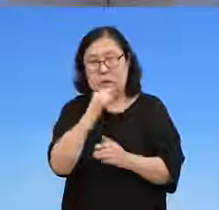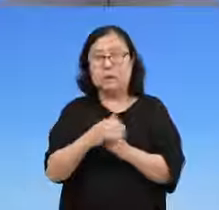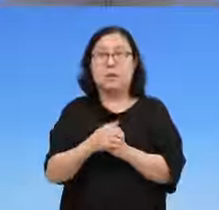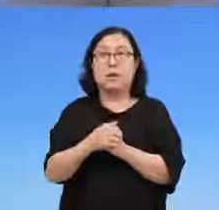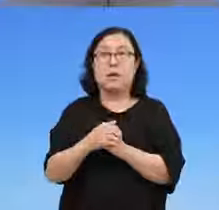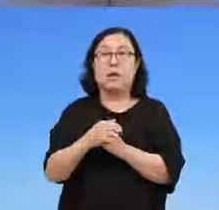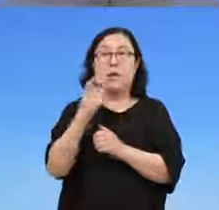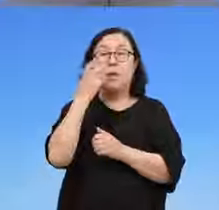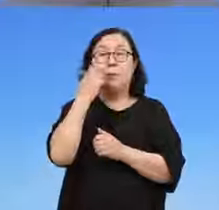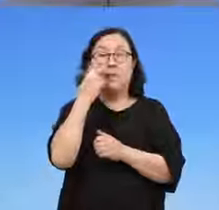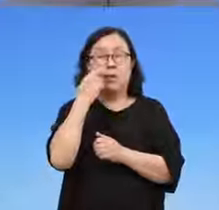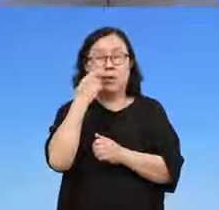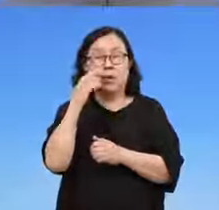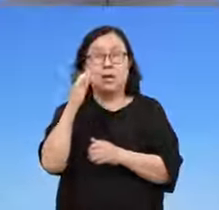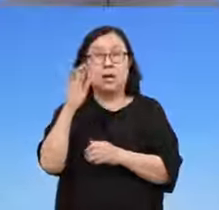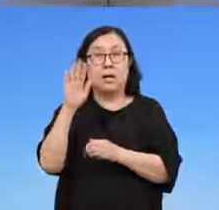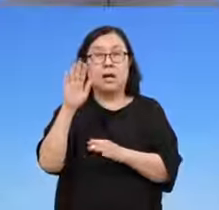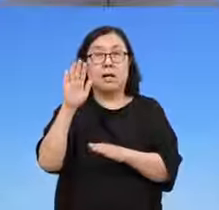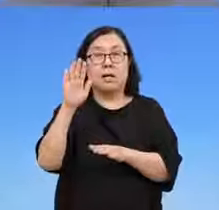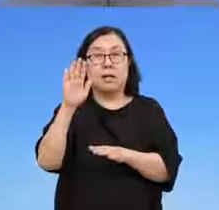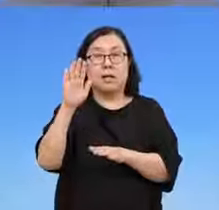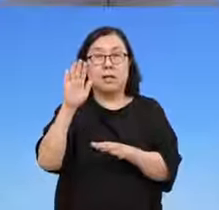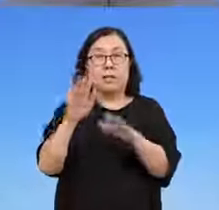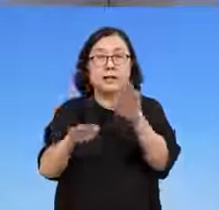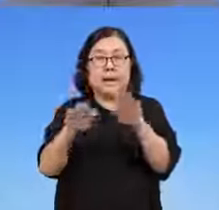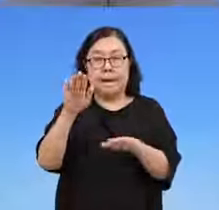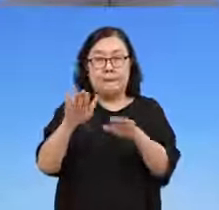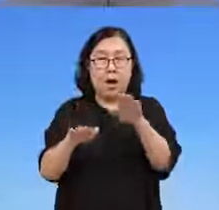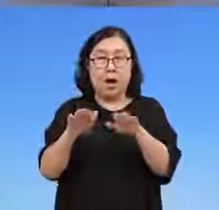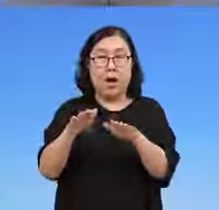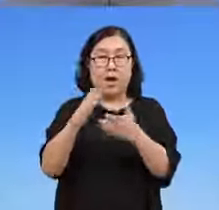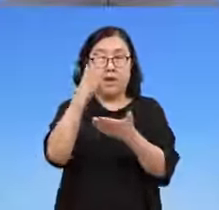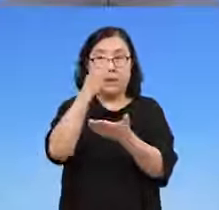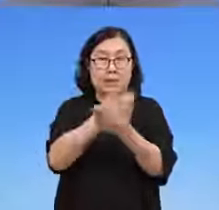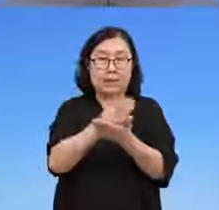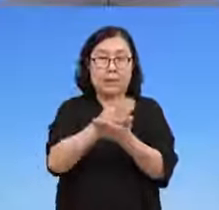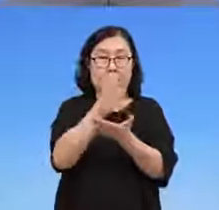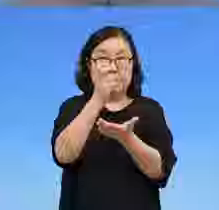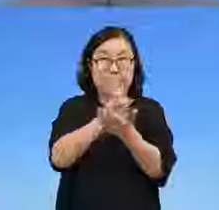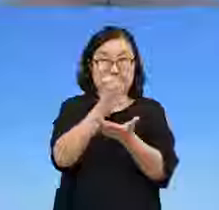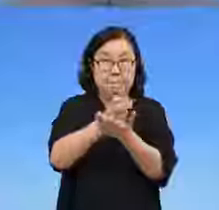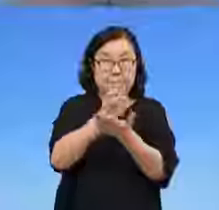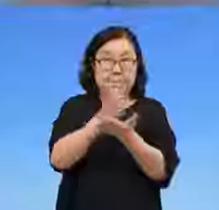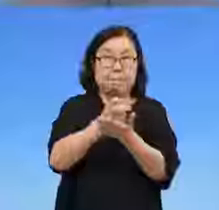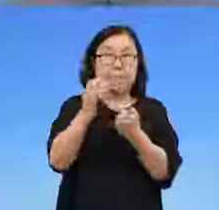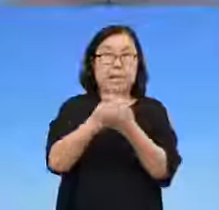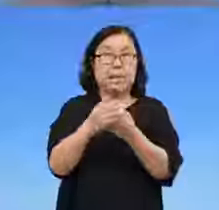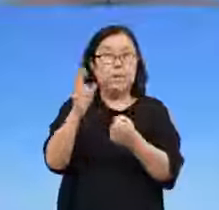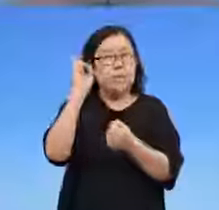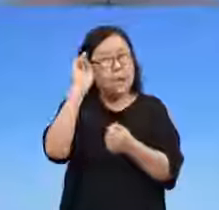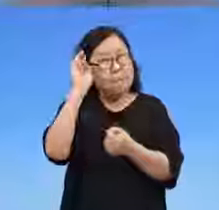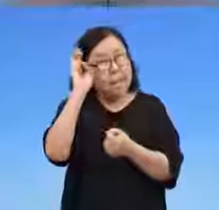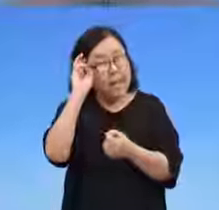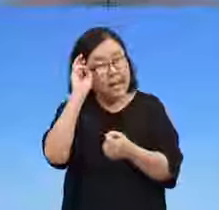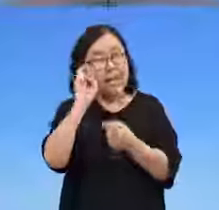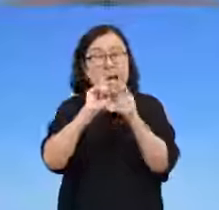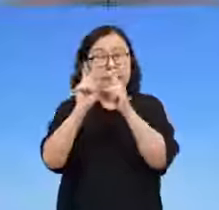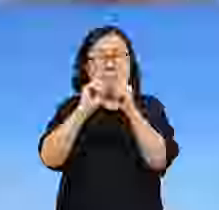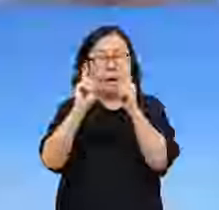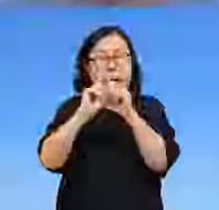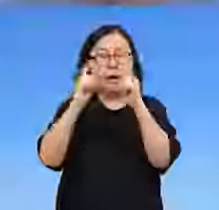제 느낌에 아마 이게 미국이 차별금지법이 이제 이게 통과가 됐으니까 아마 이게 대놓고 표현을 못해서 이제 이렇게